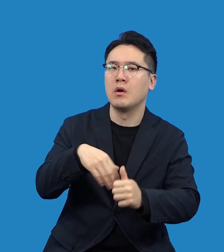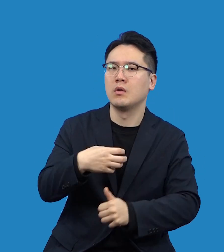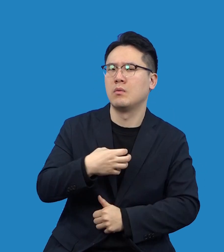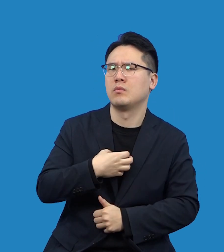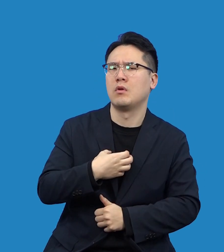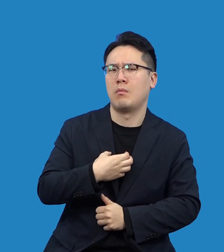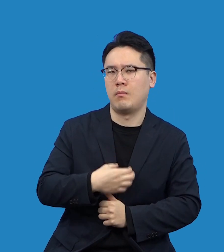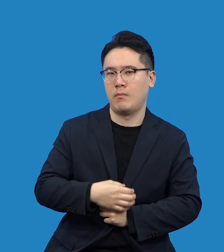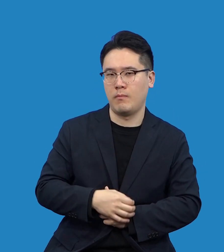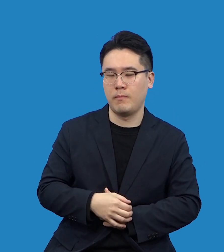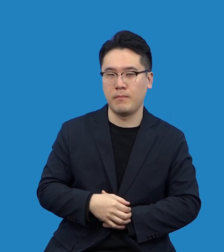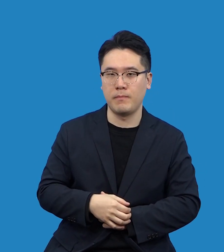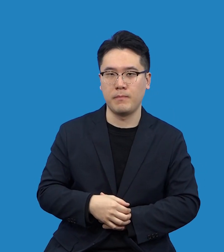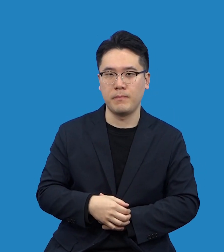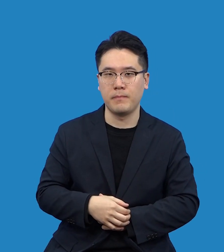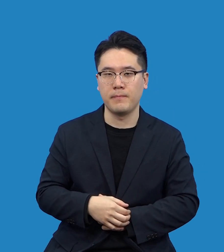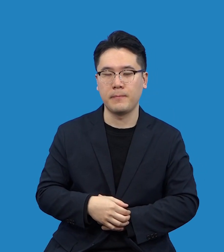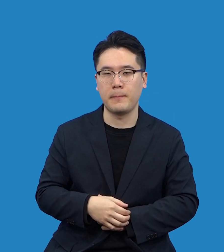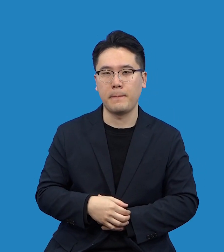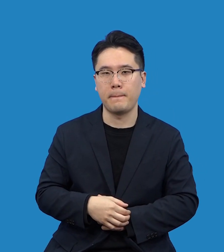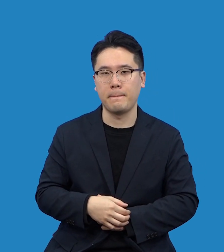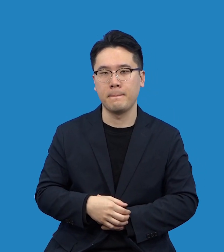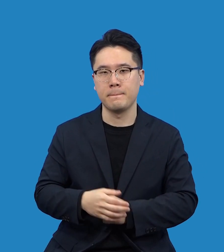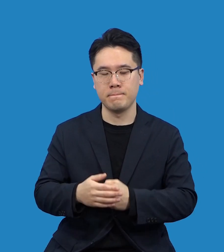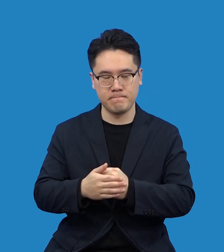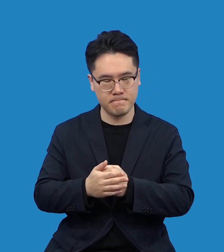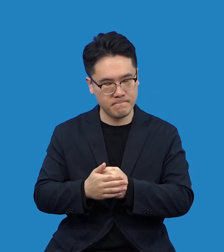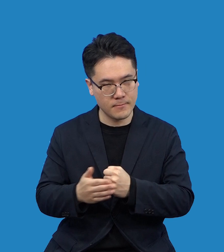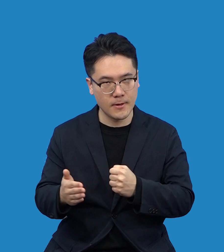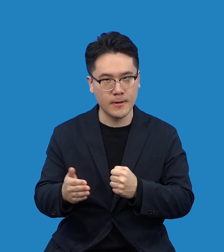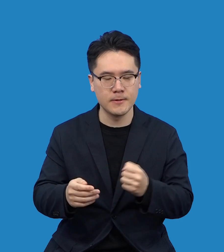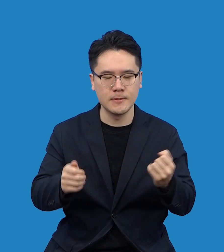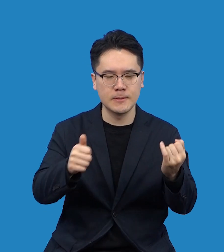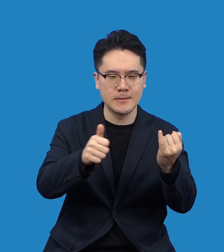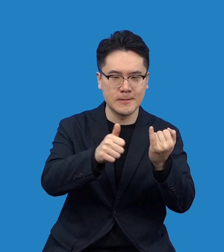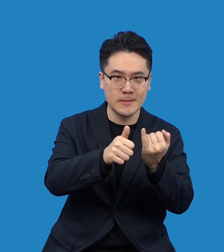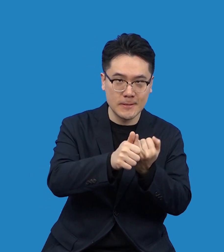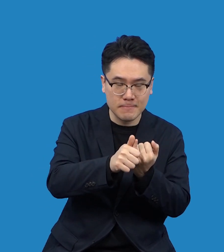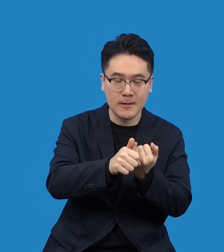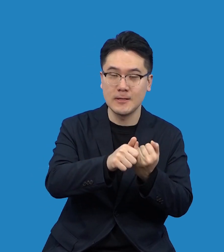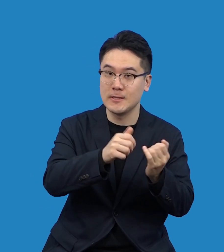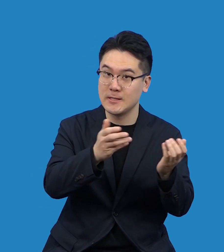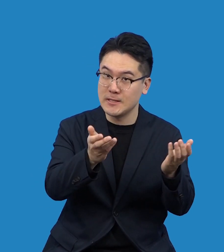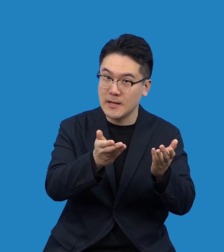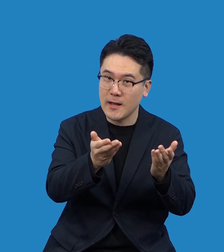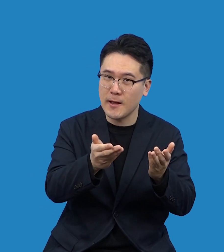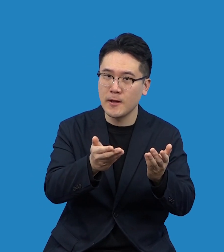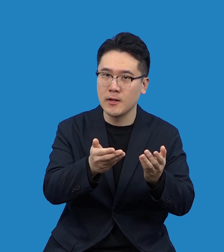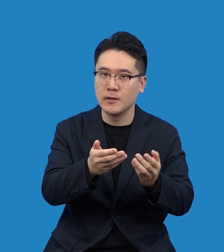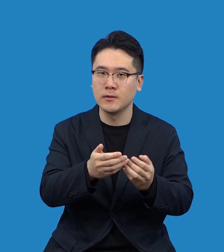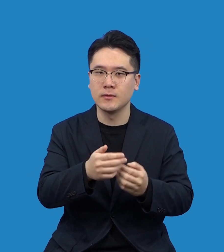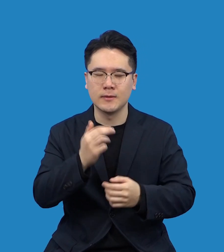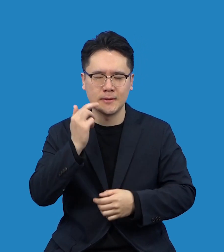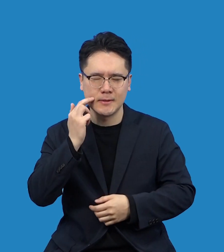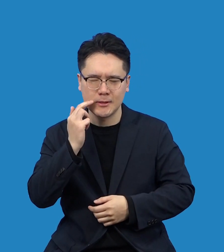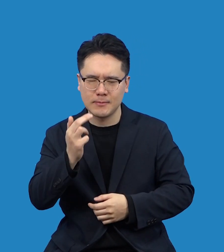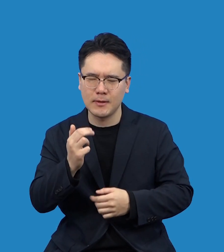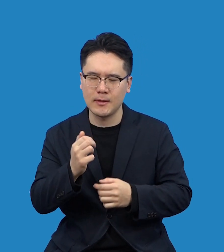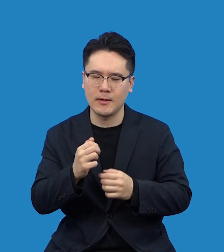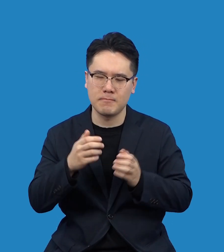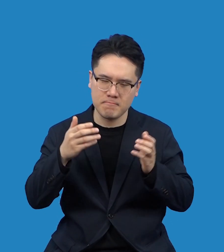그러니 시집 장가 가는 일에 지나치게 얽매일 수가